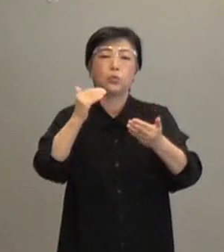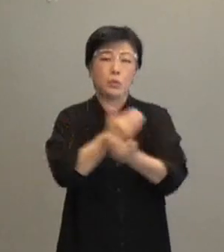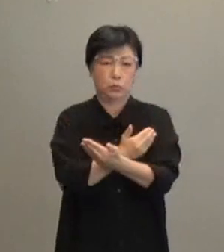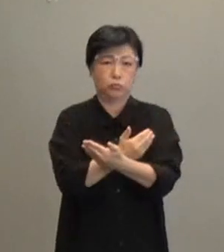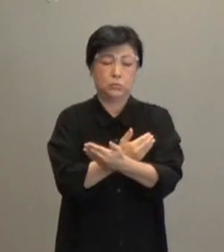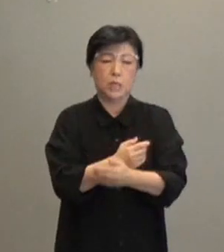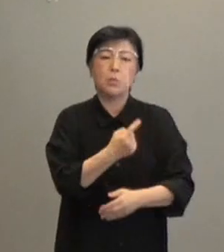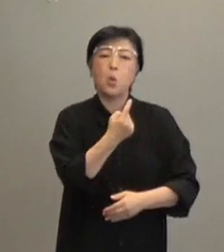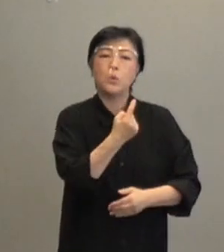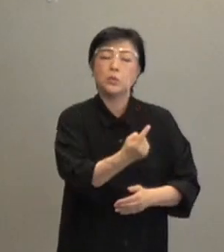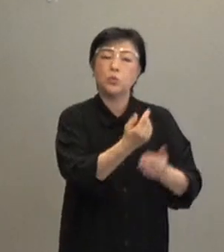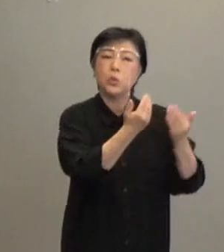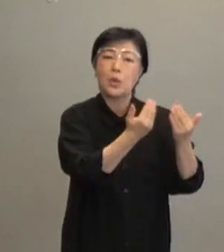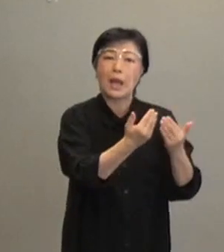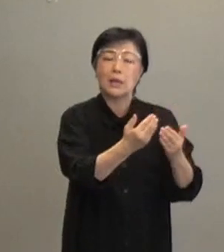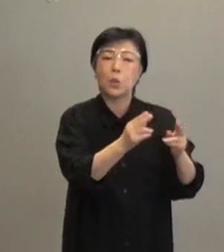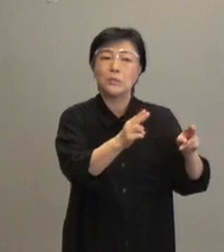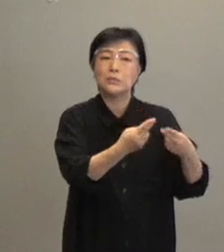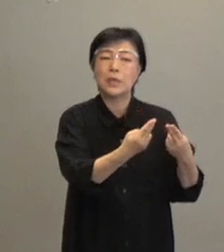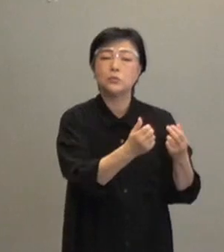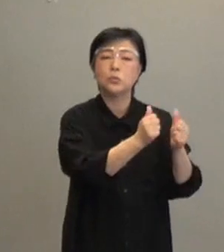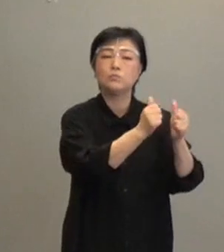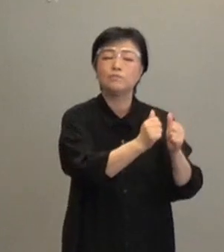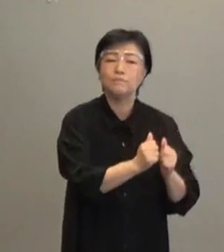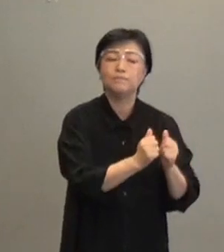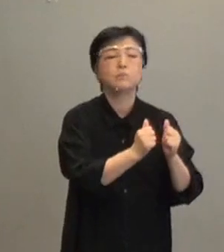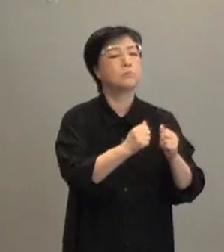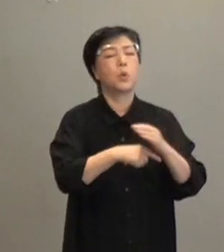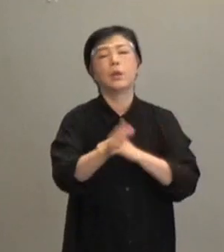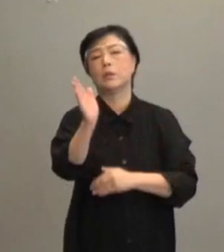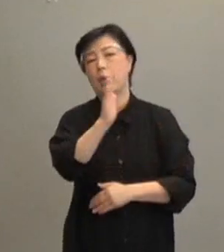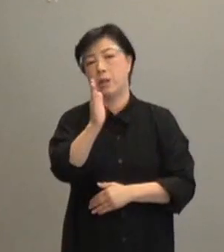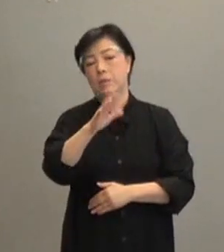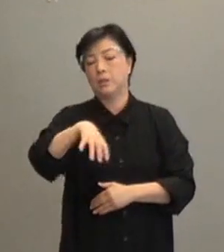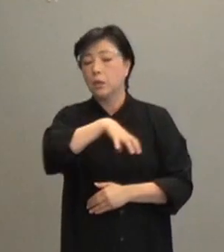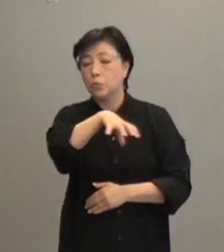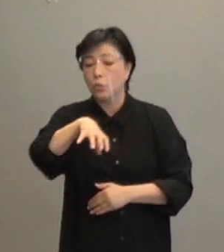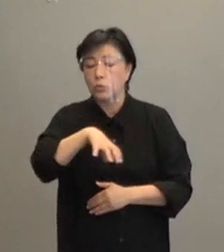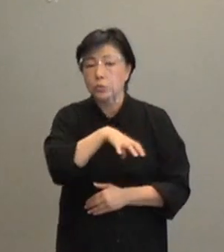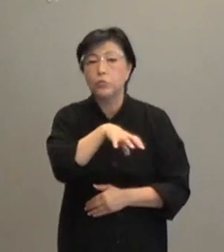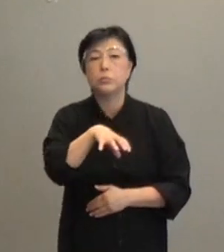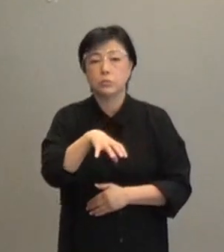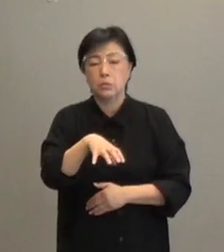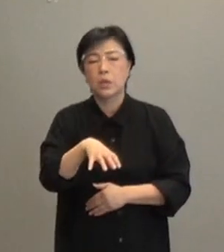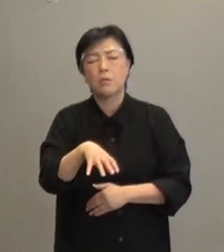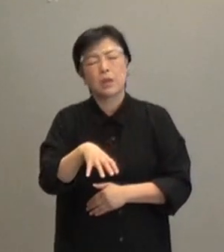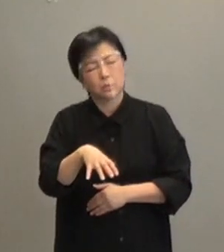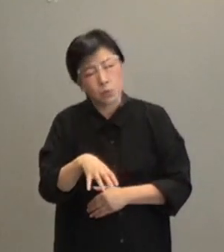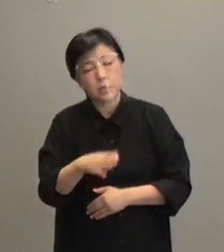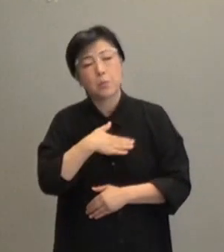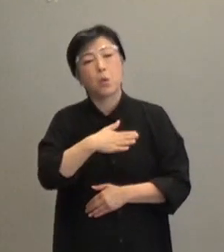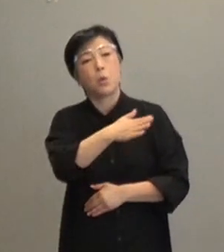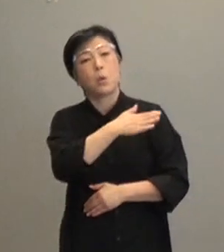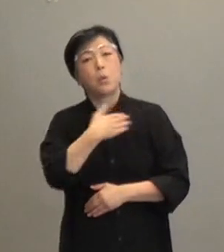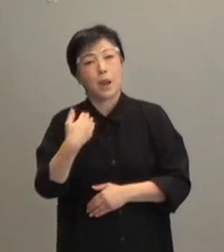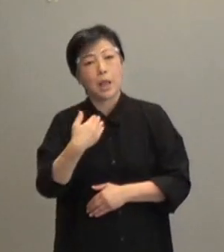つの学校に専属でいるわけではありませんので、そういう部分においてはですね、どうしても我々は地域間格差を作らない